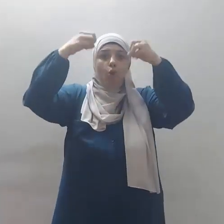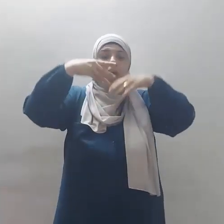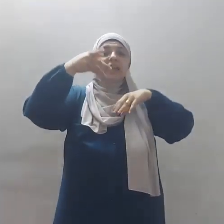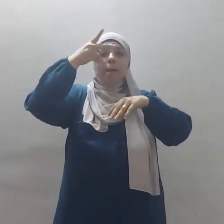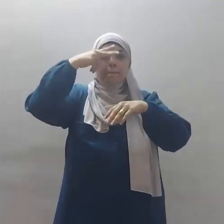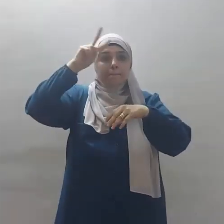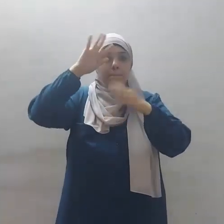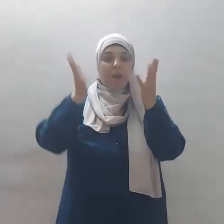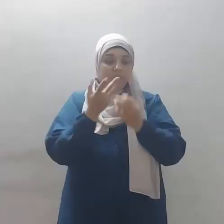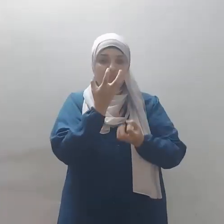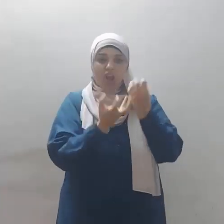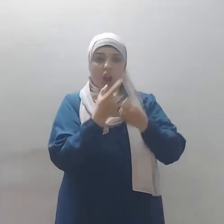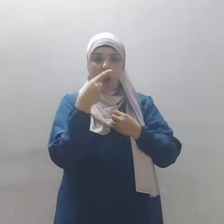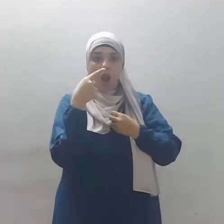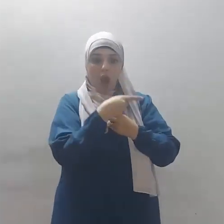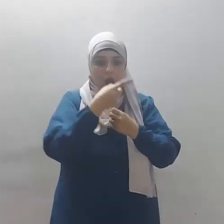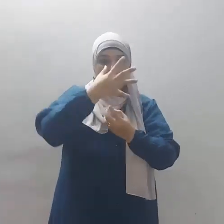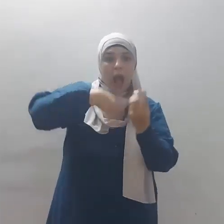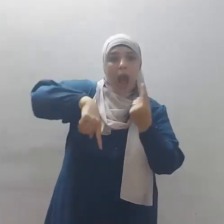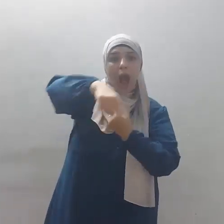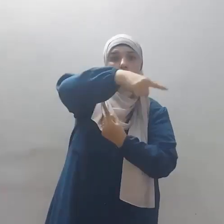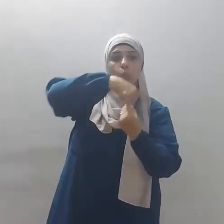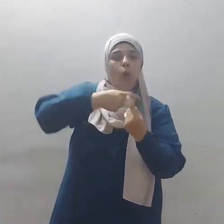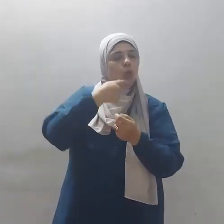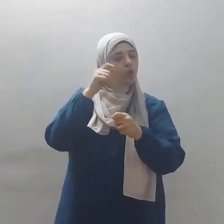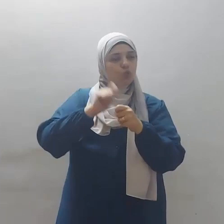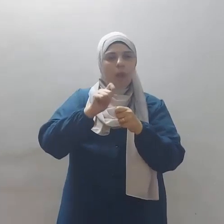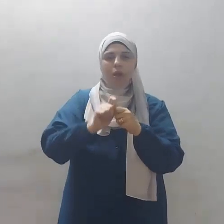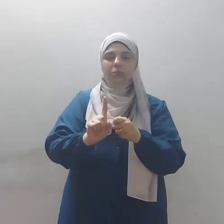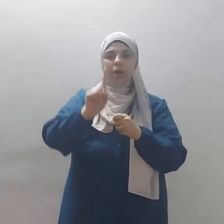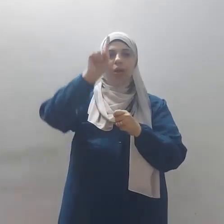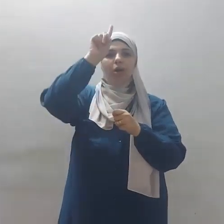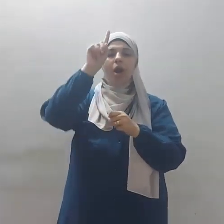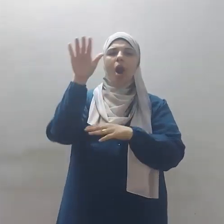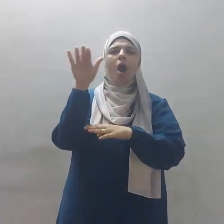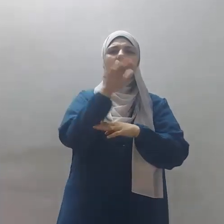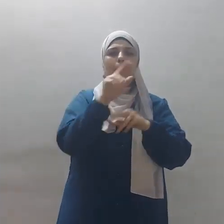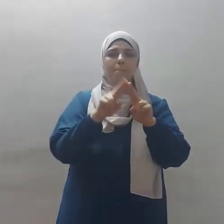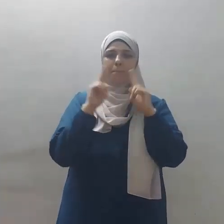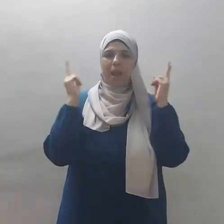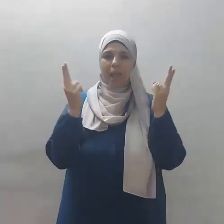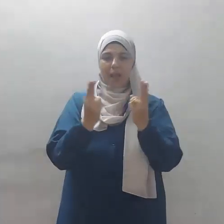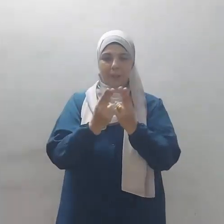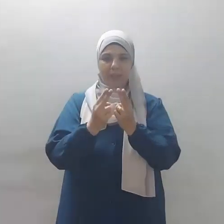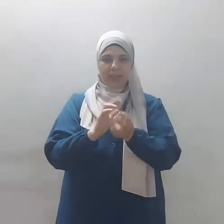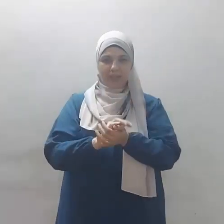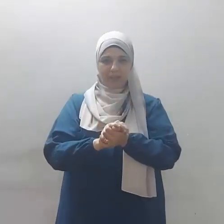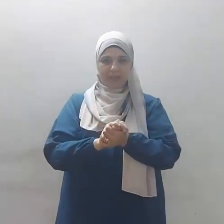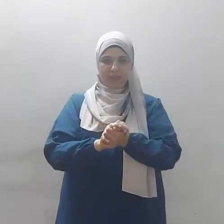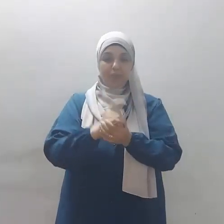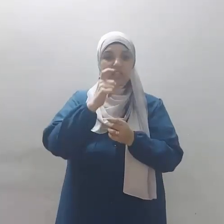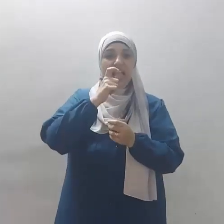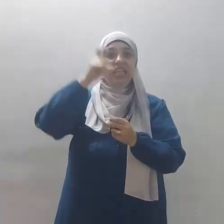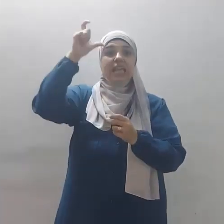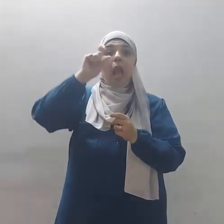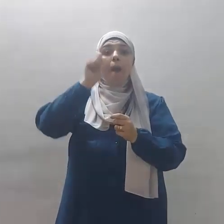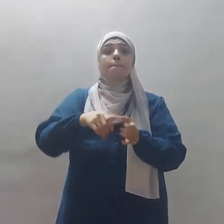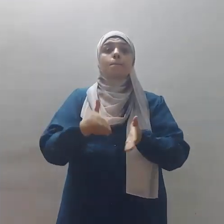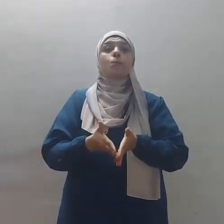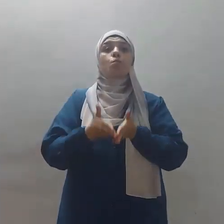في النار ومن حولها وسبحان الله رب العالمين يا